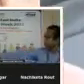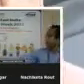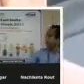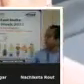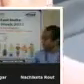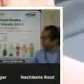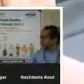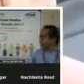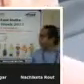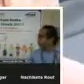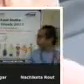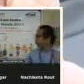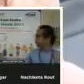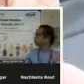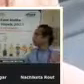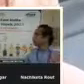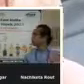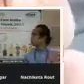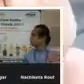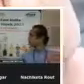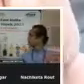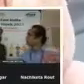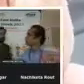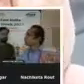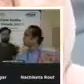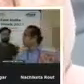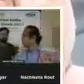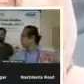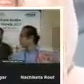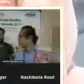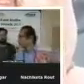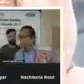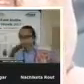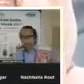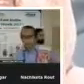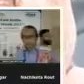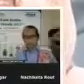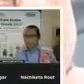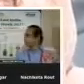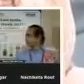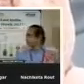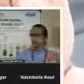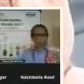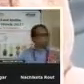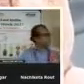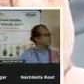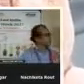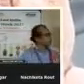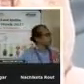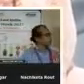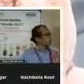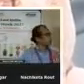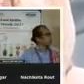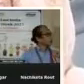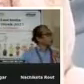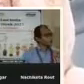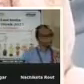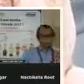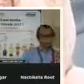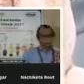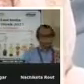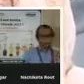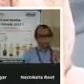रहेगी। यह आयोजन पूर्वोत्तर के दर्जनों जातीय एवं स्वदेशी संस्कृति और भाषाओं के लिए राष्ट्रीय जागरूकता अभियान के रूप में आगे कार्य कर रहा